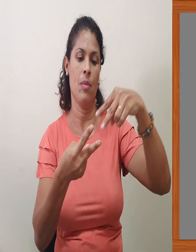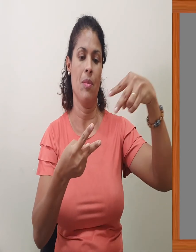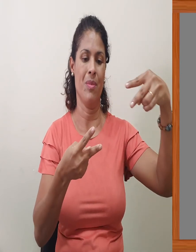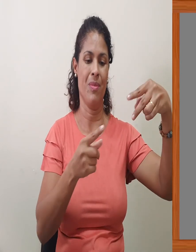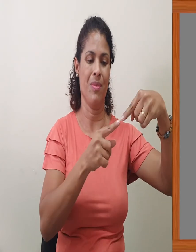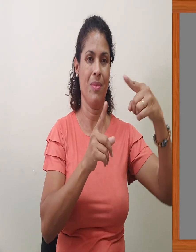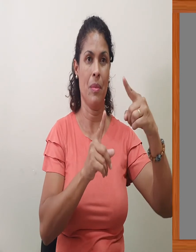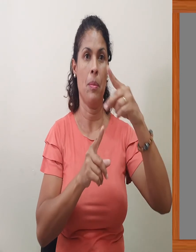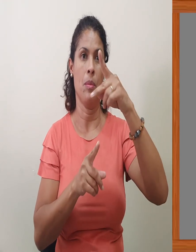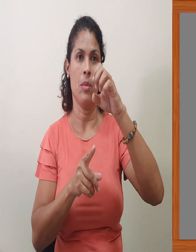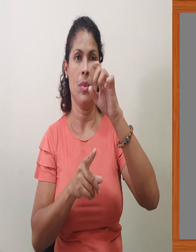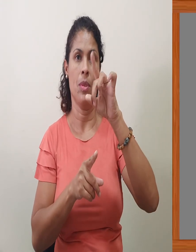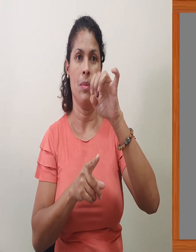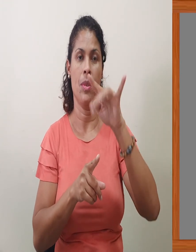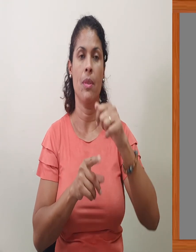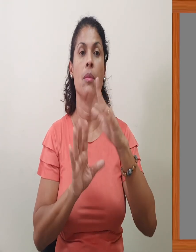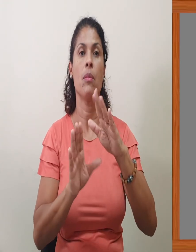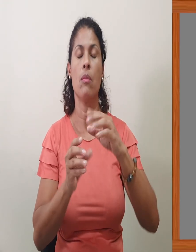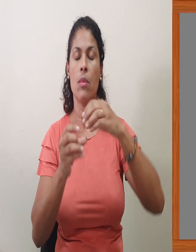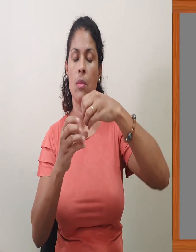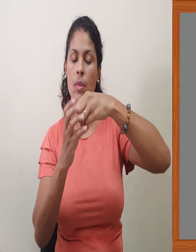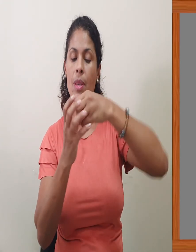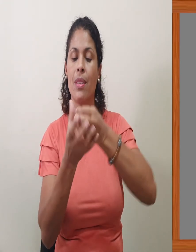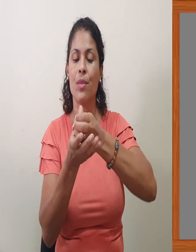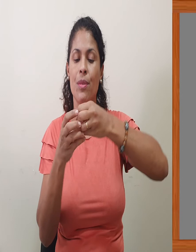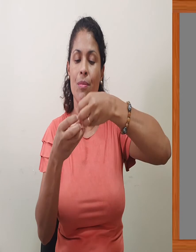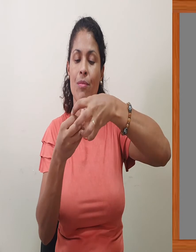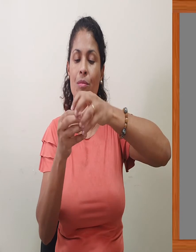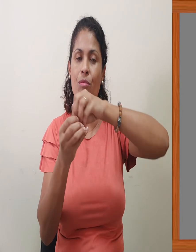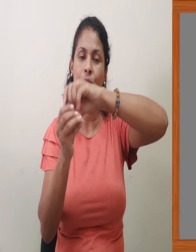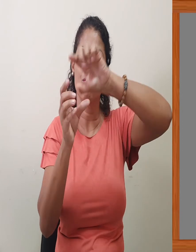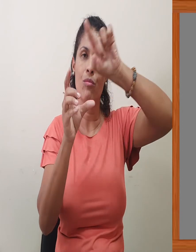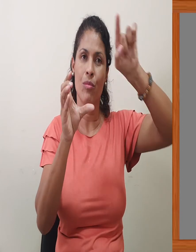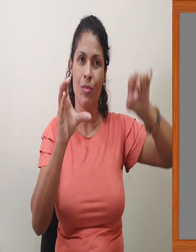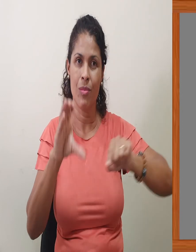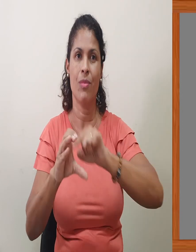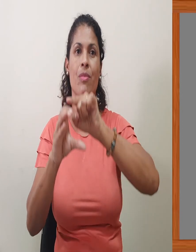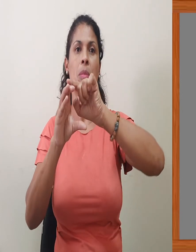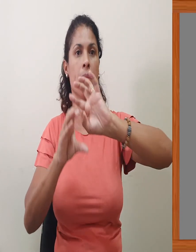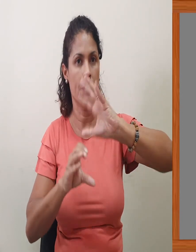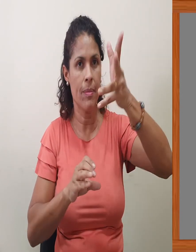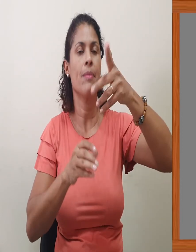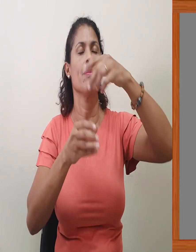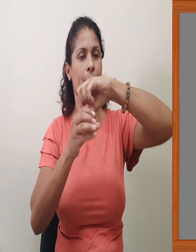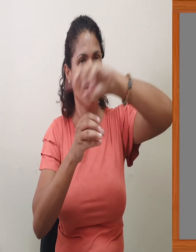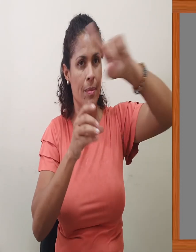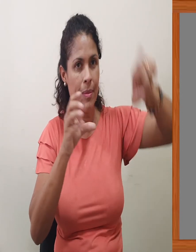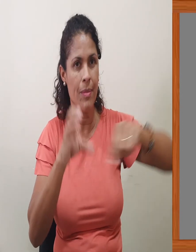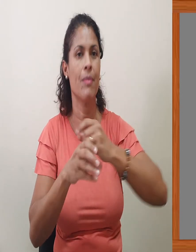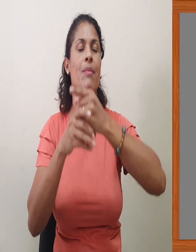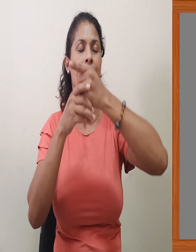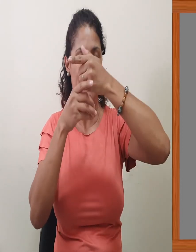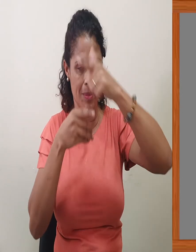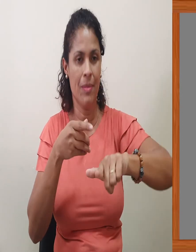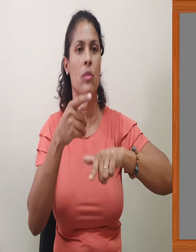e fusão com outros cromossomas durante a mitose, pois impedem a ação da DNA polimerase. Mas a